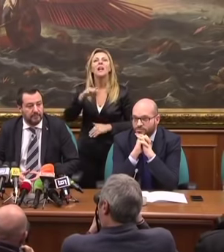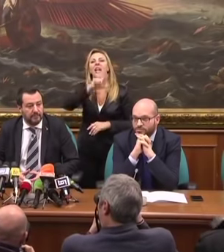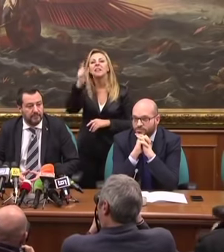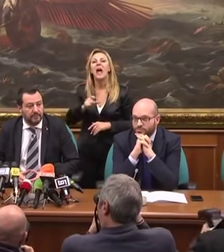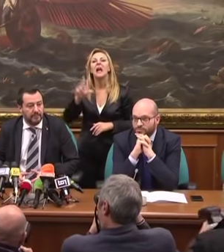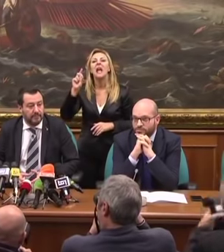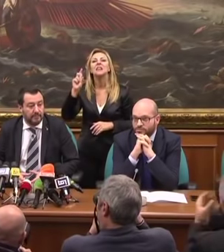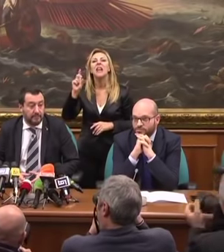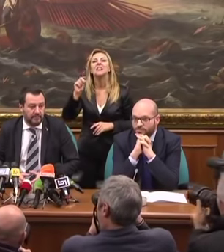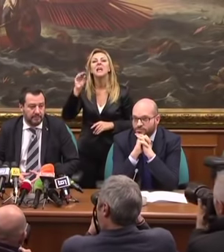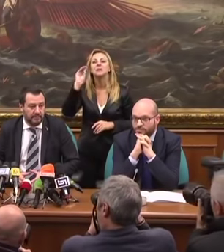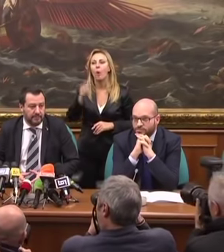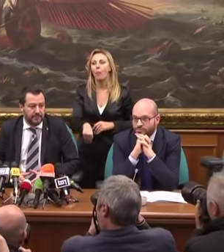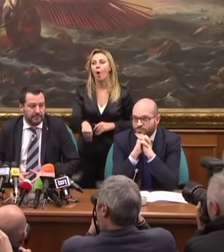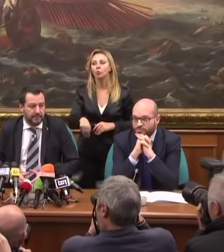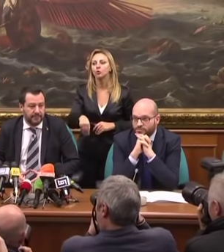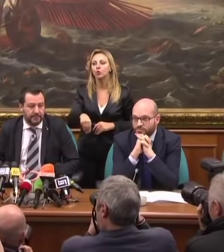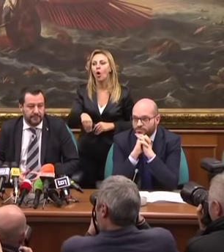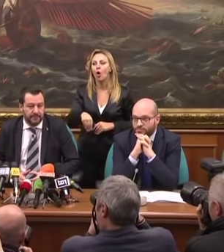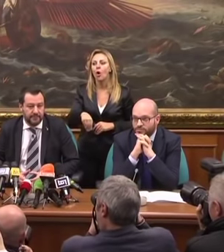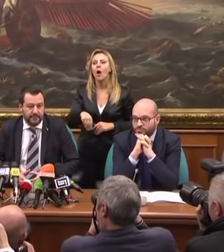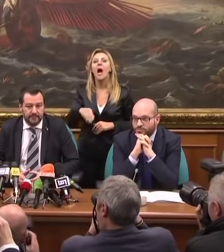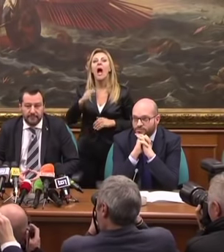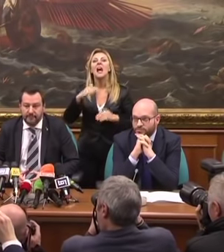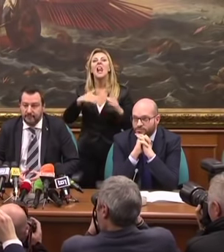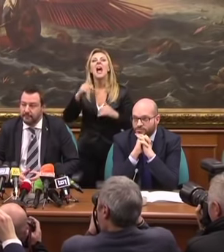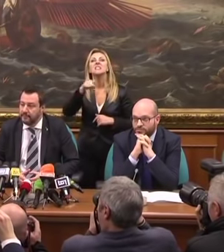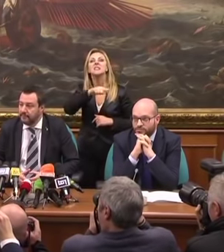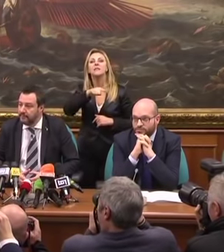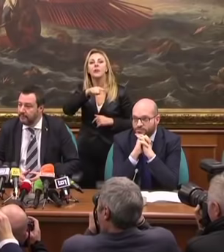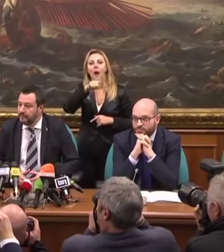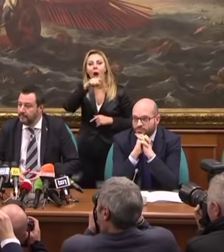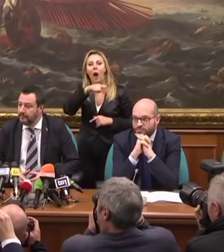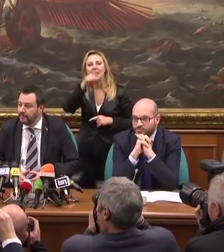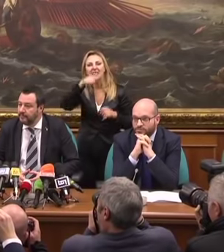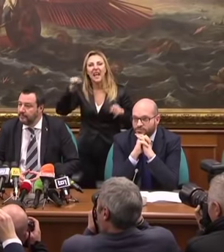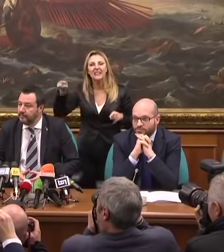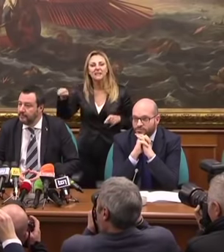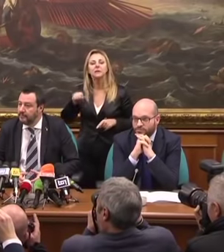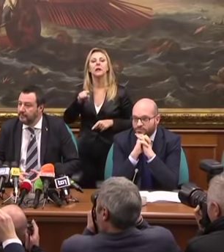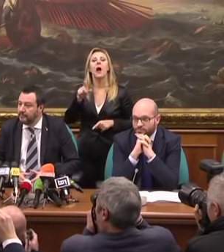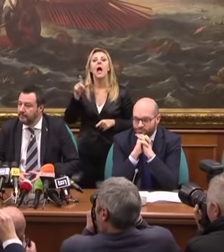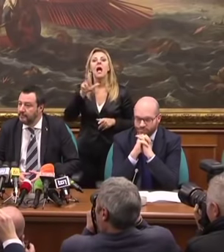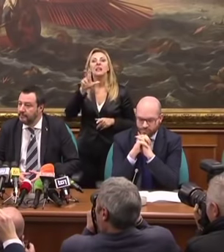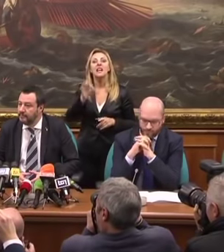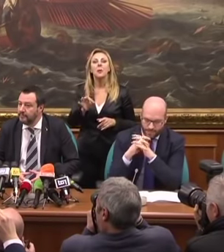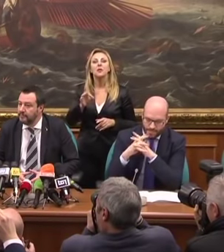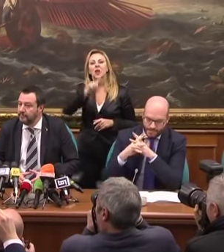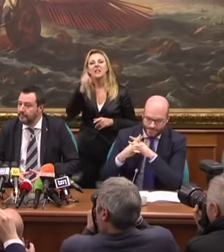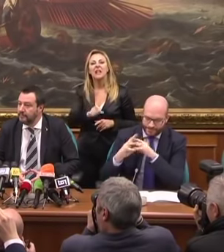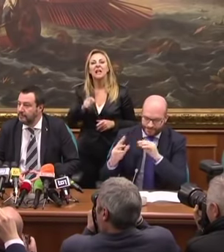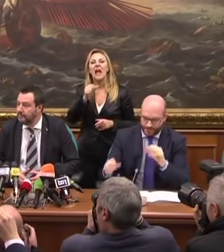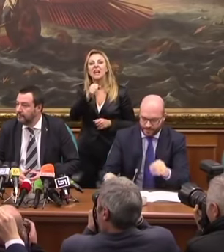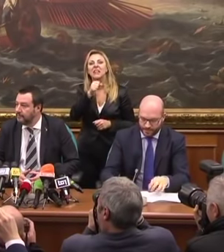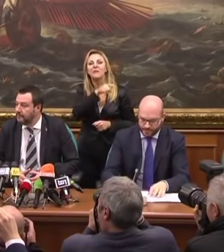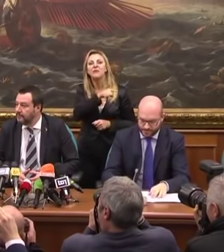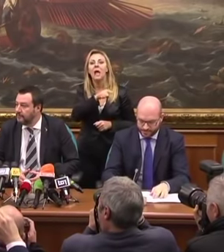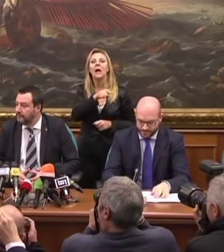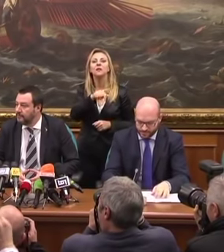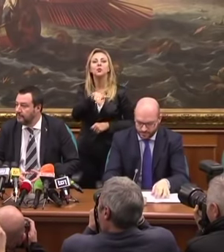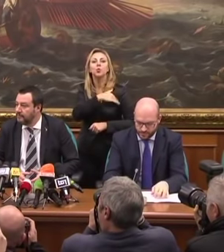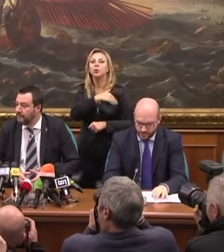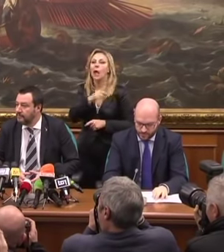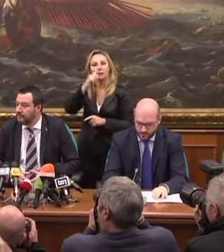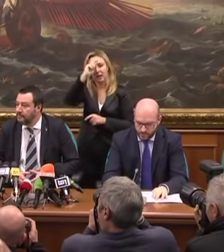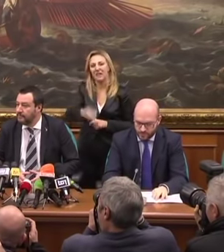posto su 35 stati analizzati. Il 16% degli italiani intervistati ritiene che gli alunni non